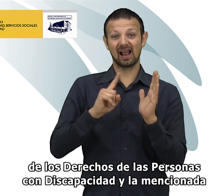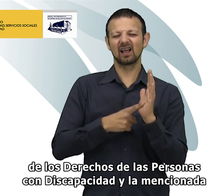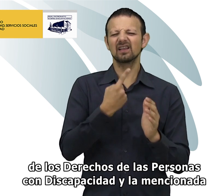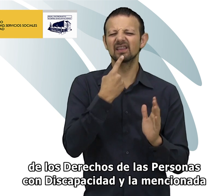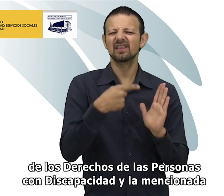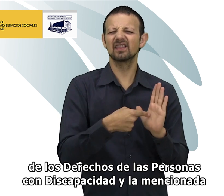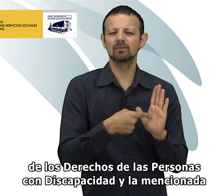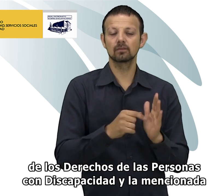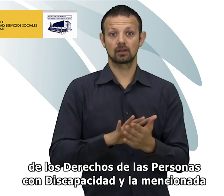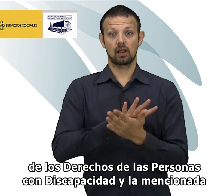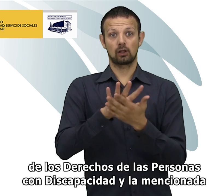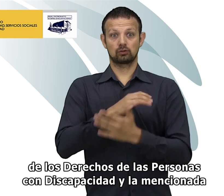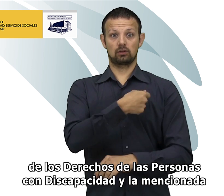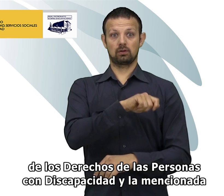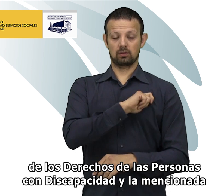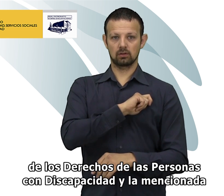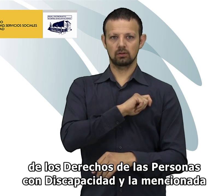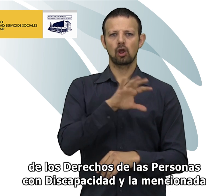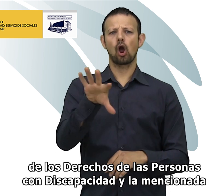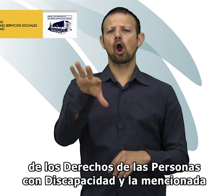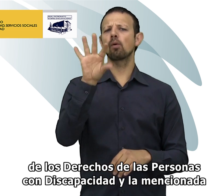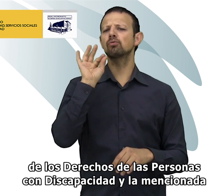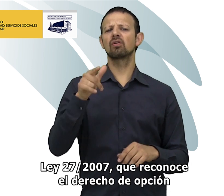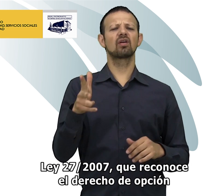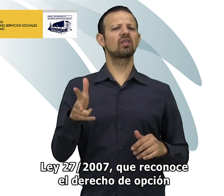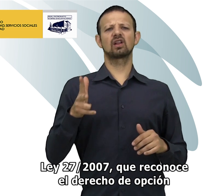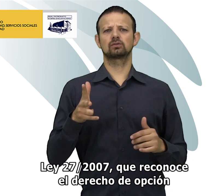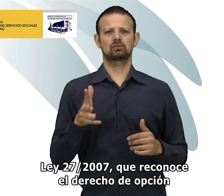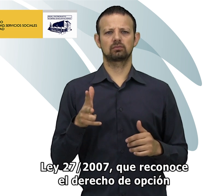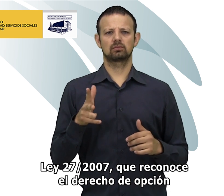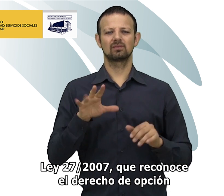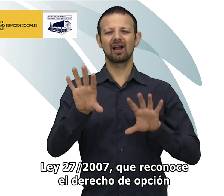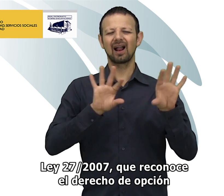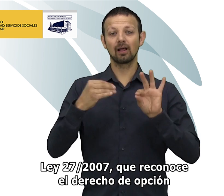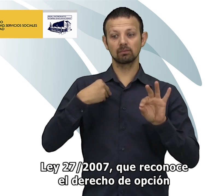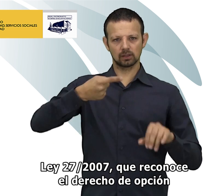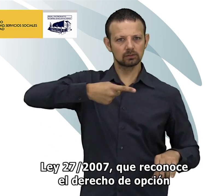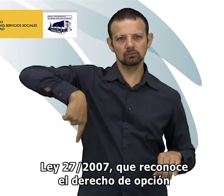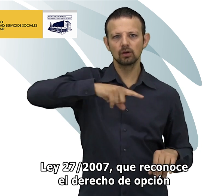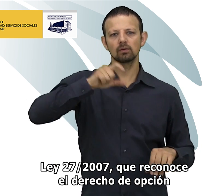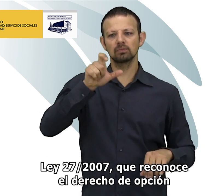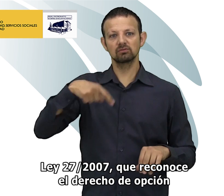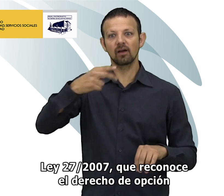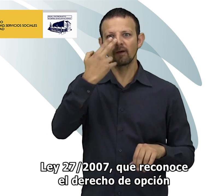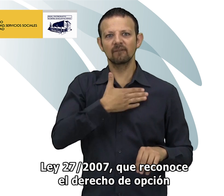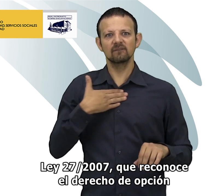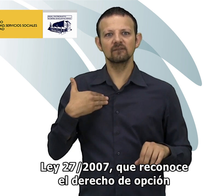27/2007, que reconoce el derecho de opción por la lengua de signos española y deja la elección en manos de los principales